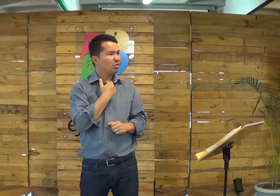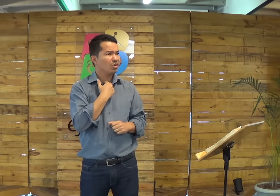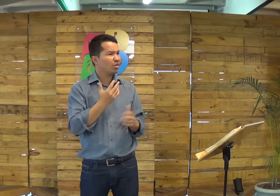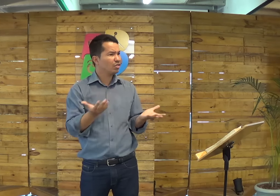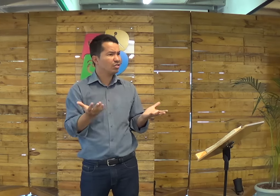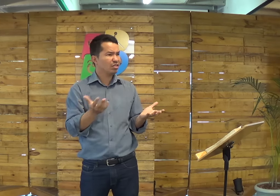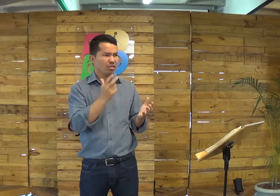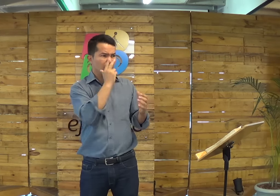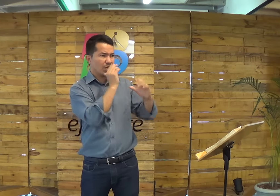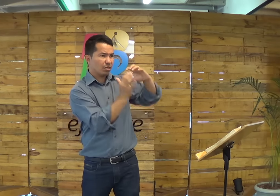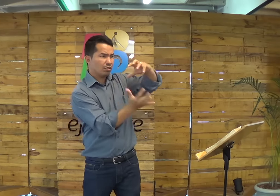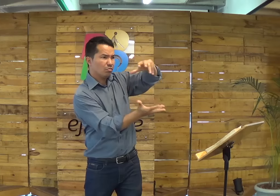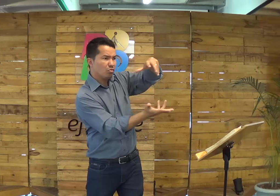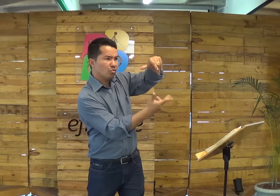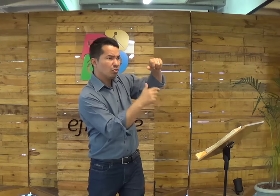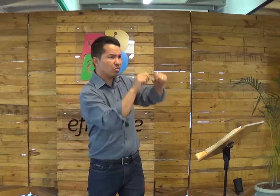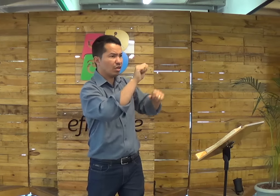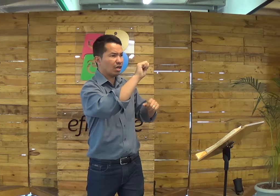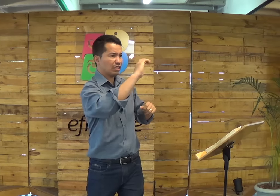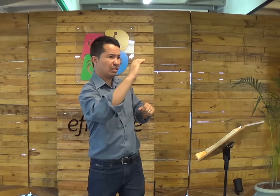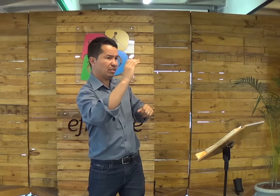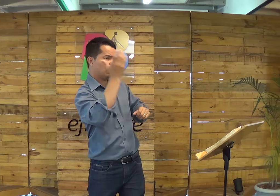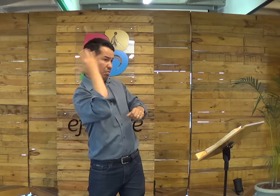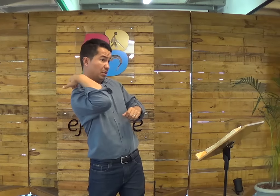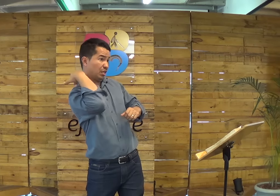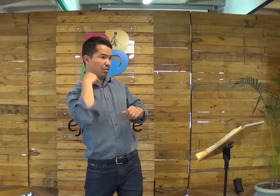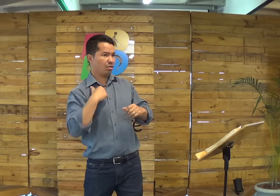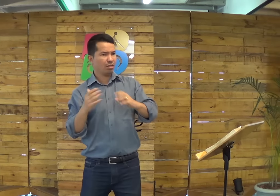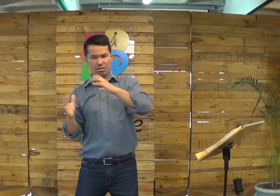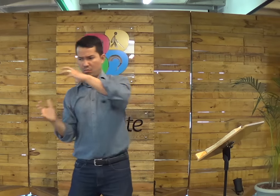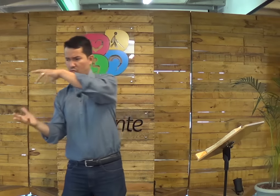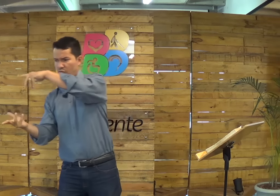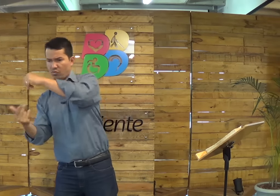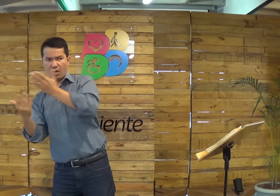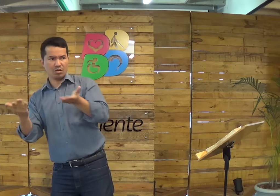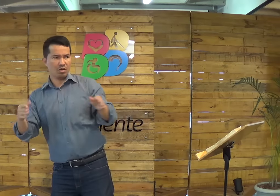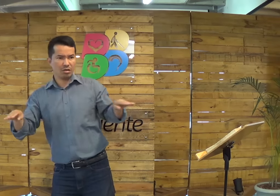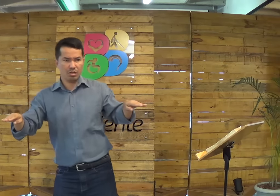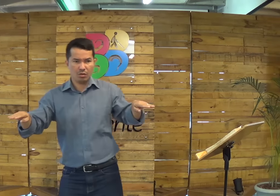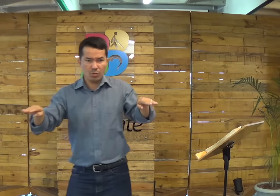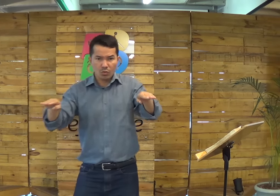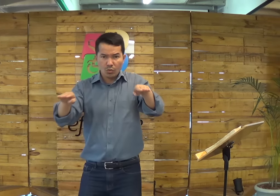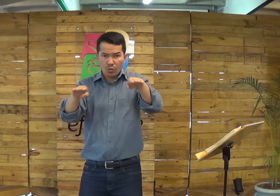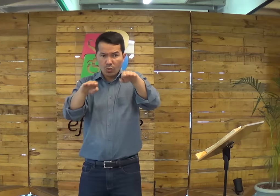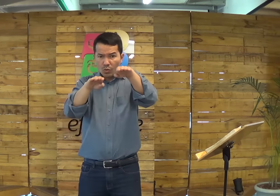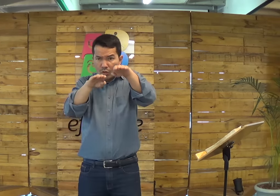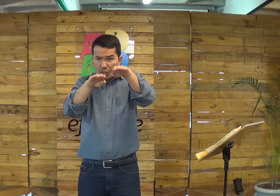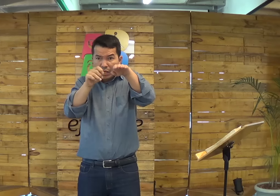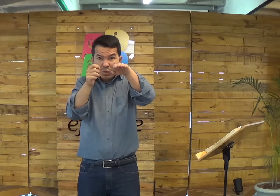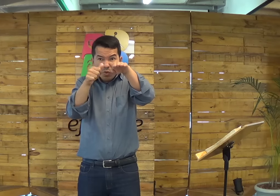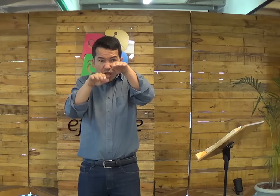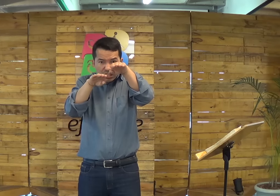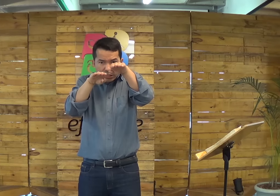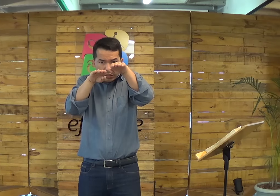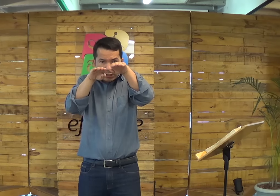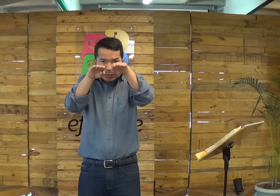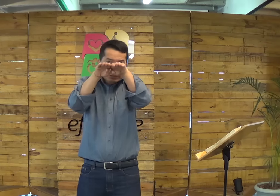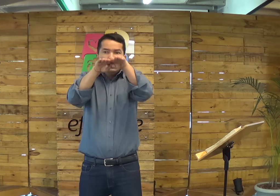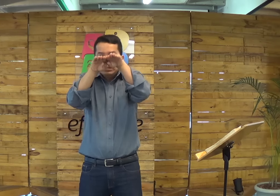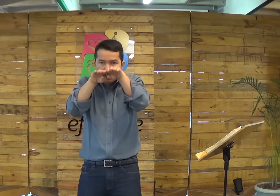Vidas pode ter isso não pode gente né Por exemplo lá o mundo antes de Cristo e o mundo hoje ó tá quase